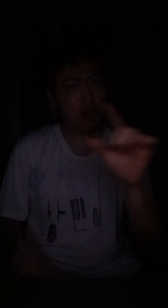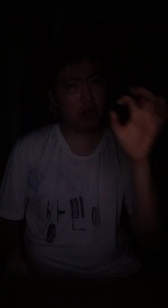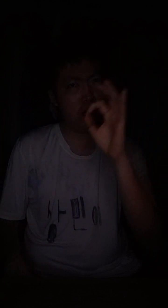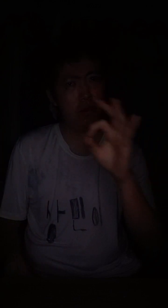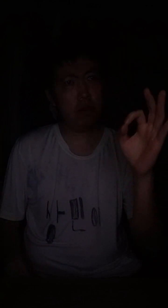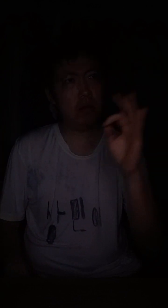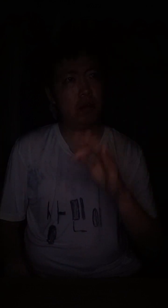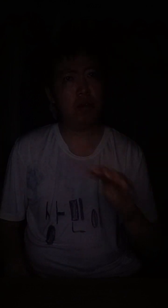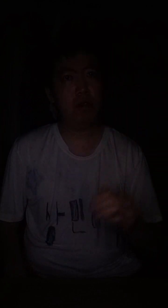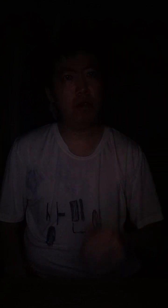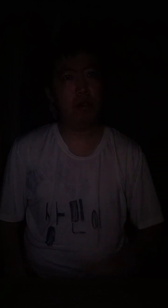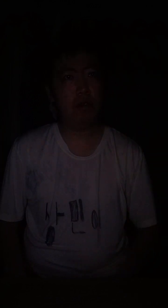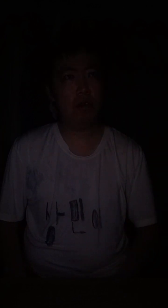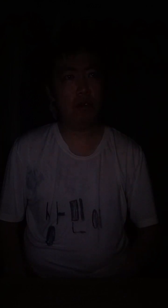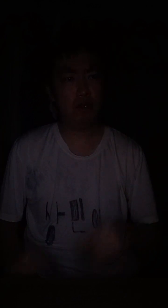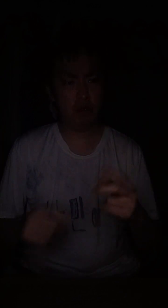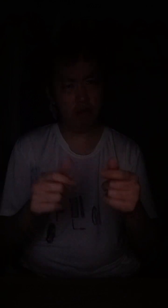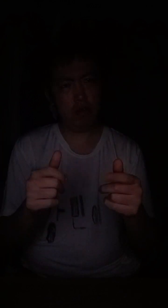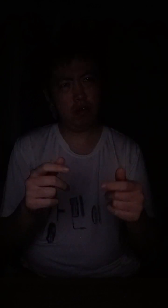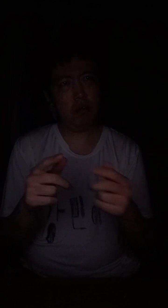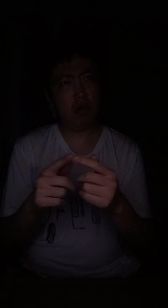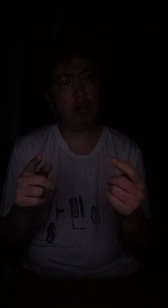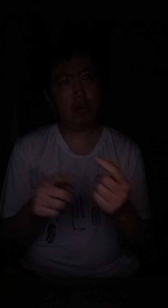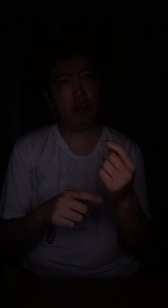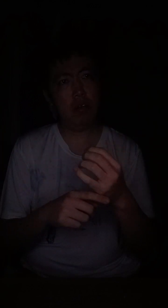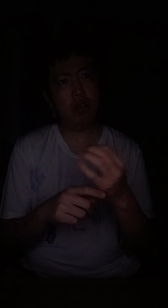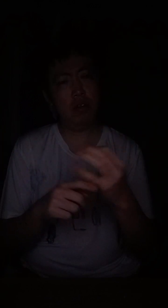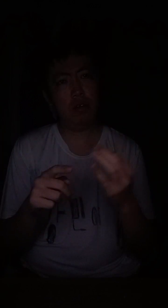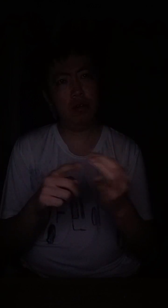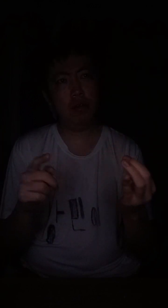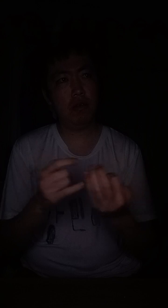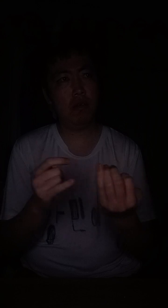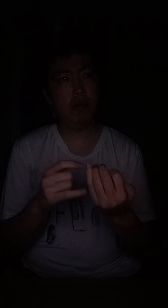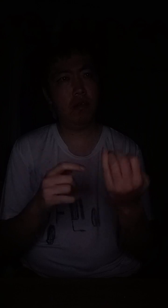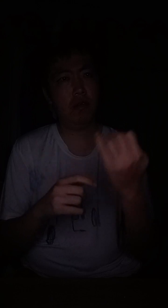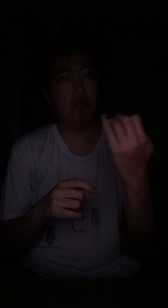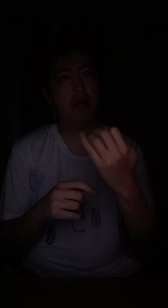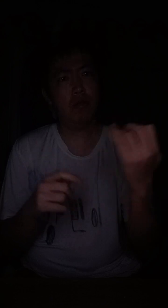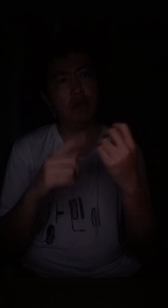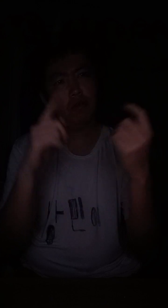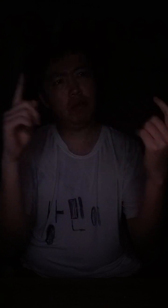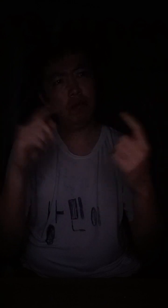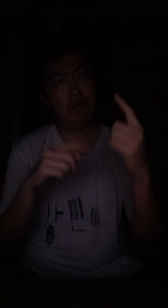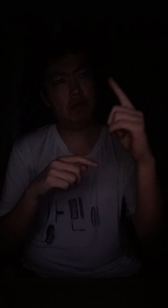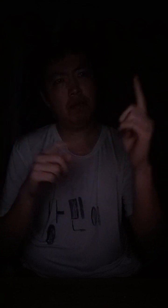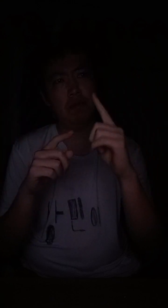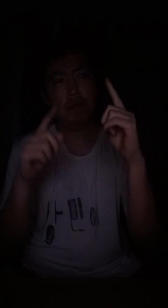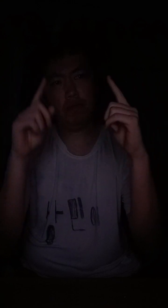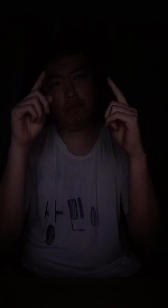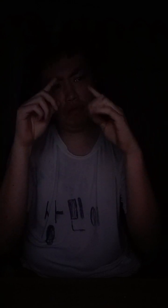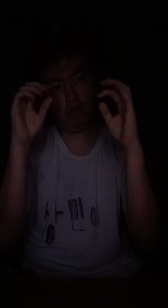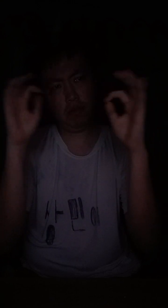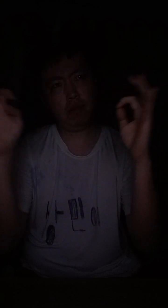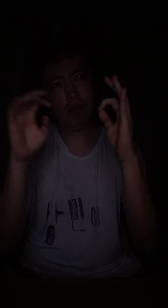살핍니다. 막대기 모양의 무선형 탐지기로 전파를 확인하고 적외선으로 렌즈가 설치됐는지 꼼꼼하게